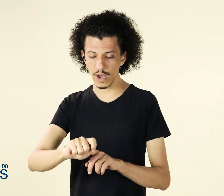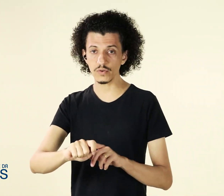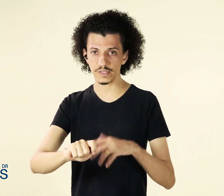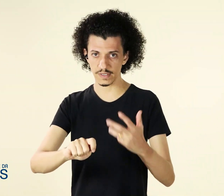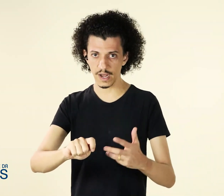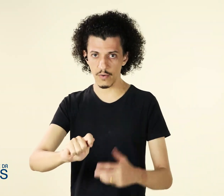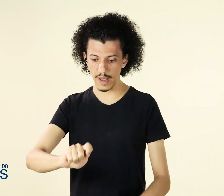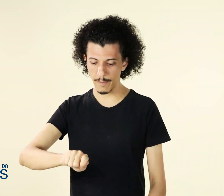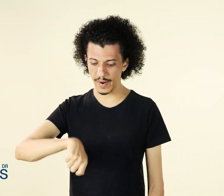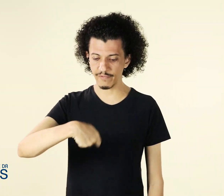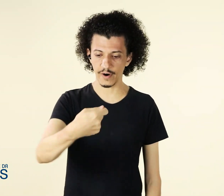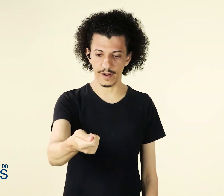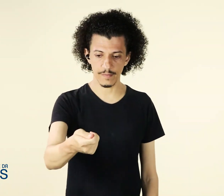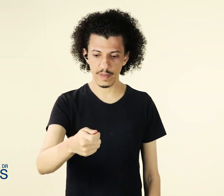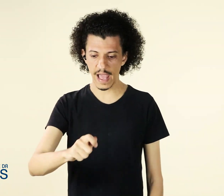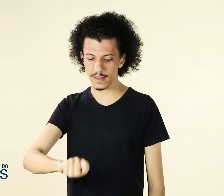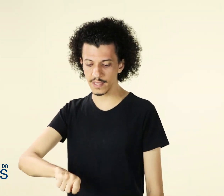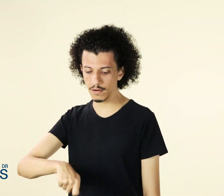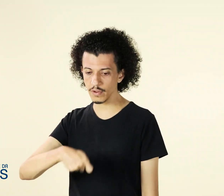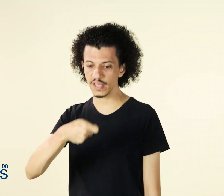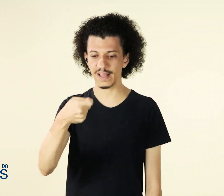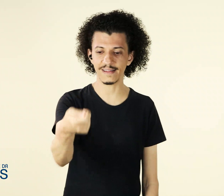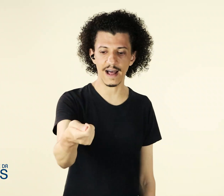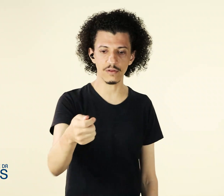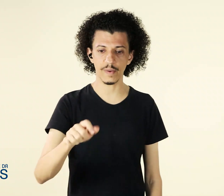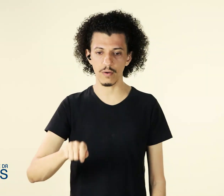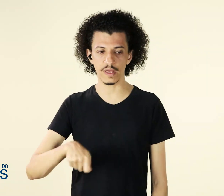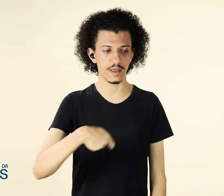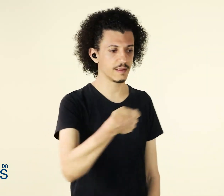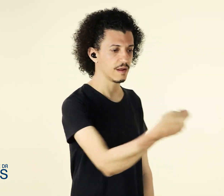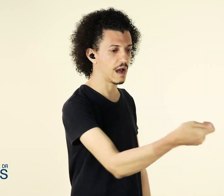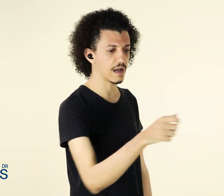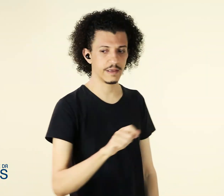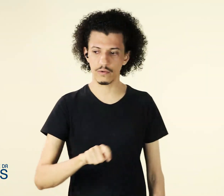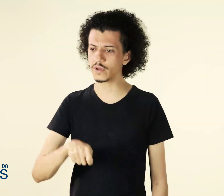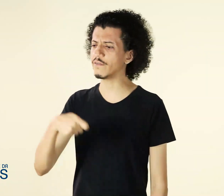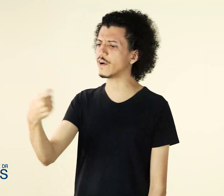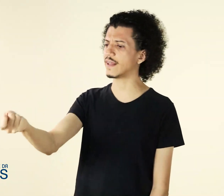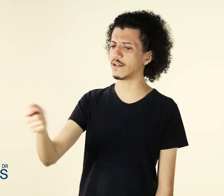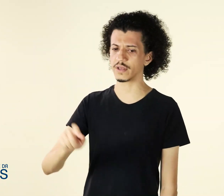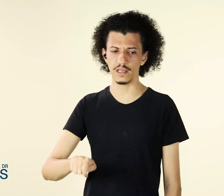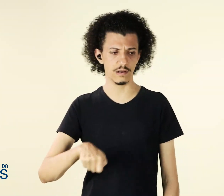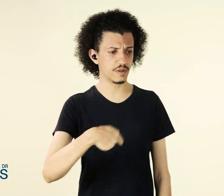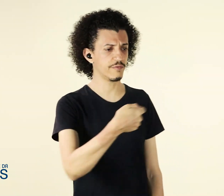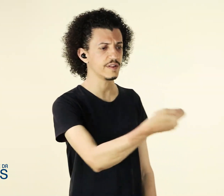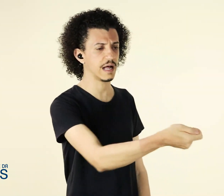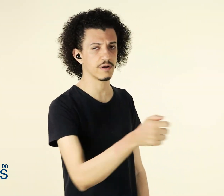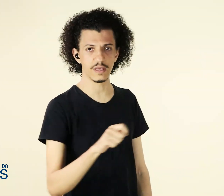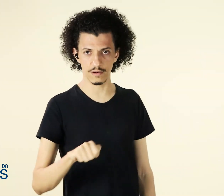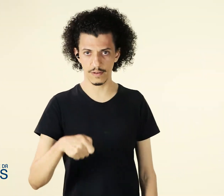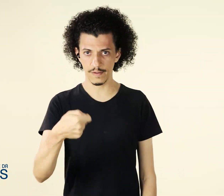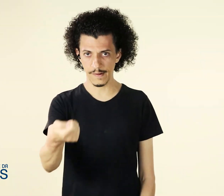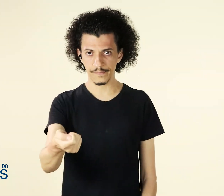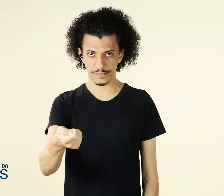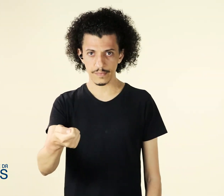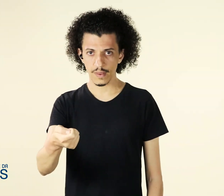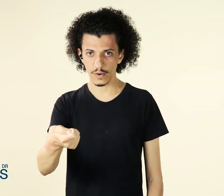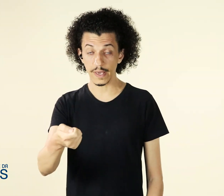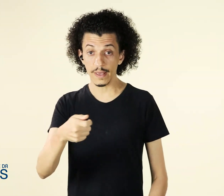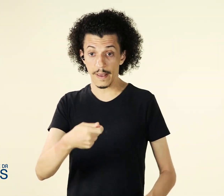de sinal é para fora. É aquilo que é dado para alguém. O que foi dado aquilo? O que foi dado aquilo? Ok?